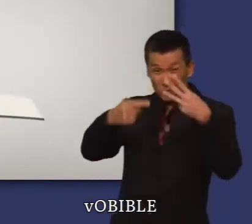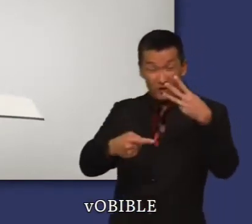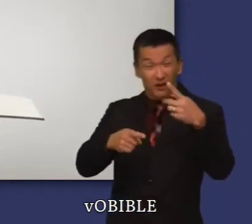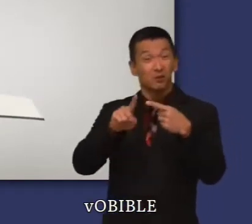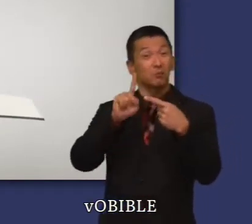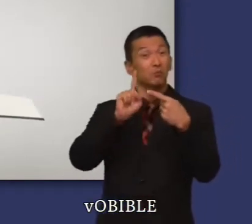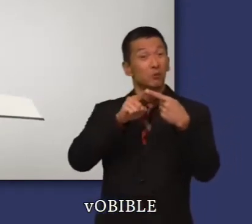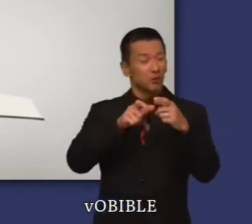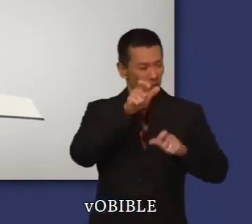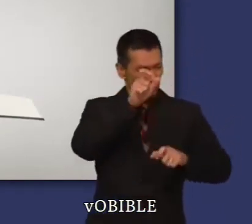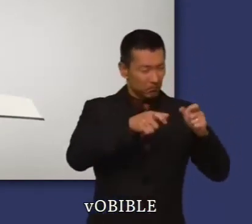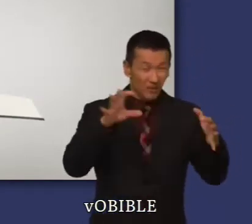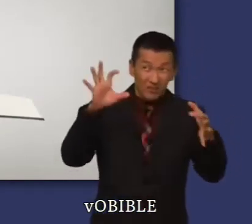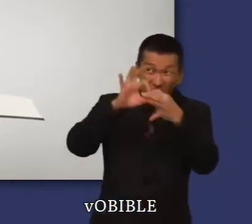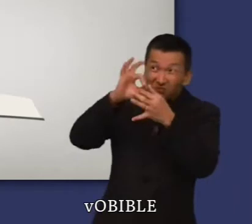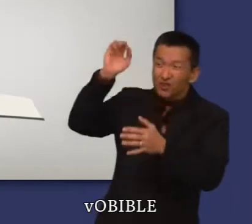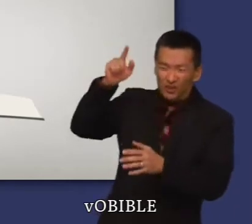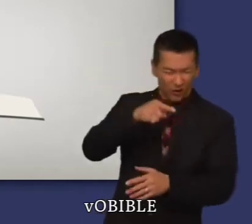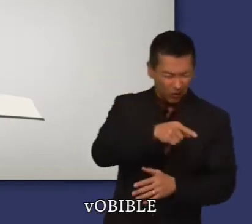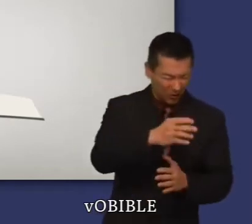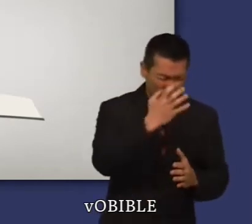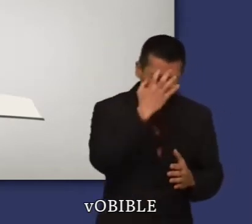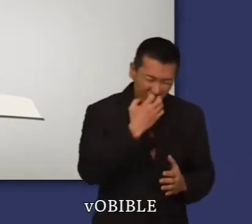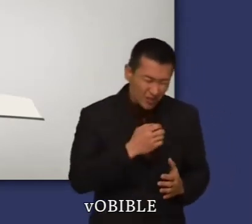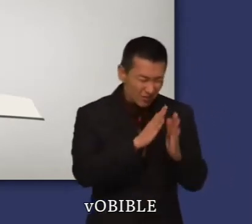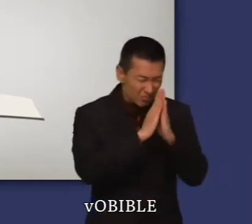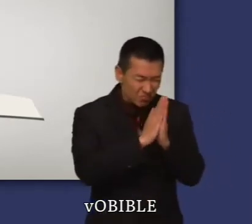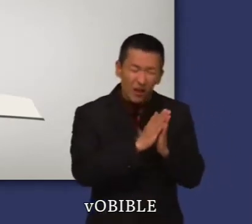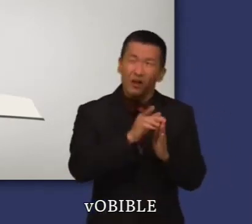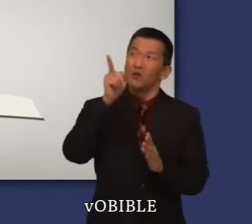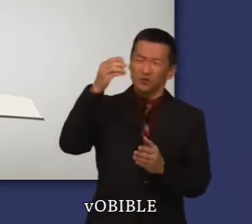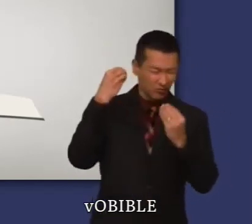appliquant la loi de Dieu sur le rachat sans prendre de raccourcis.